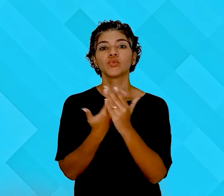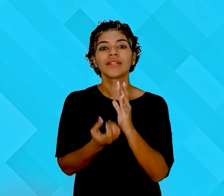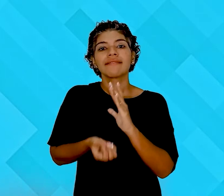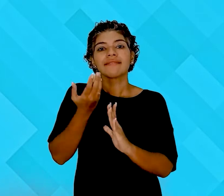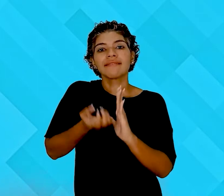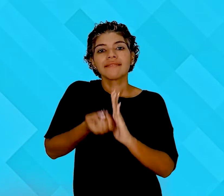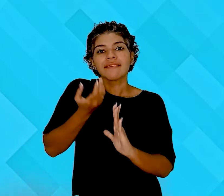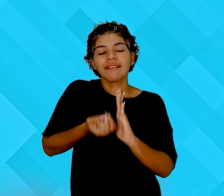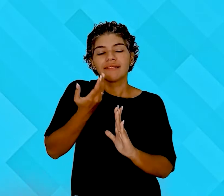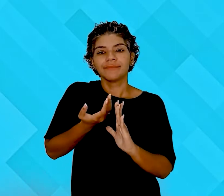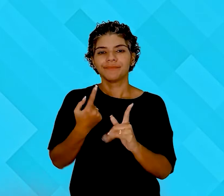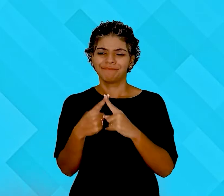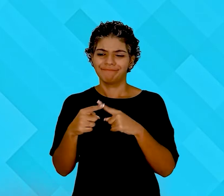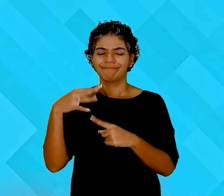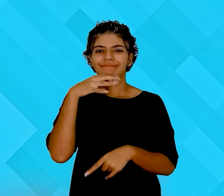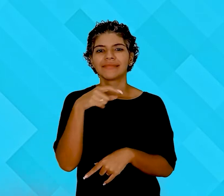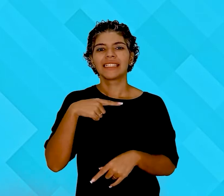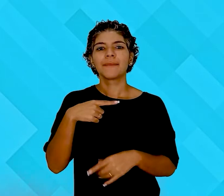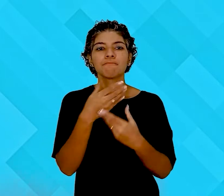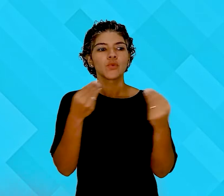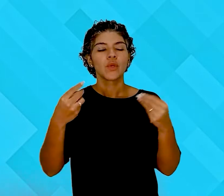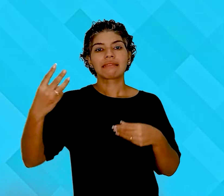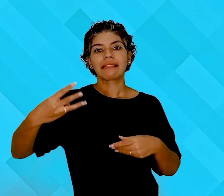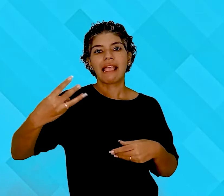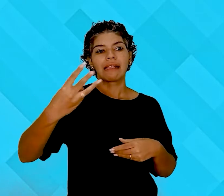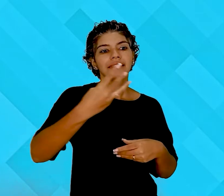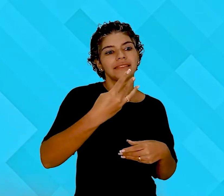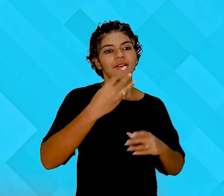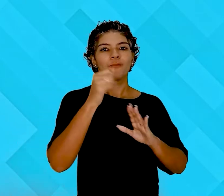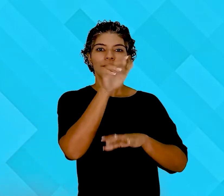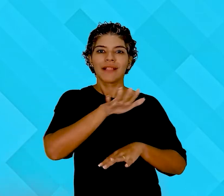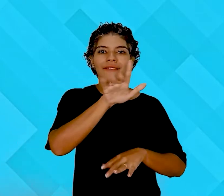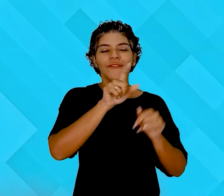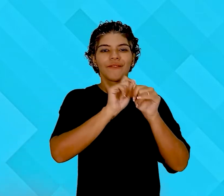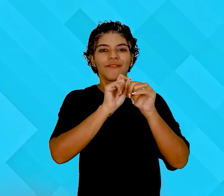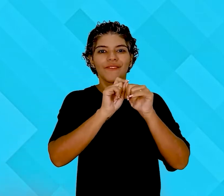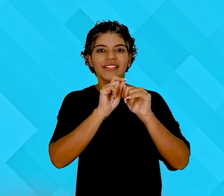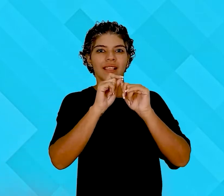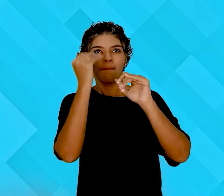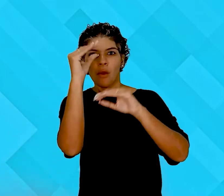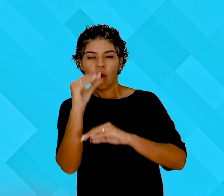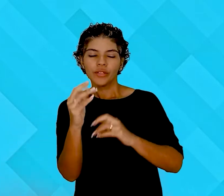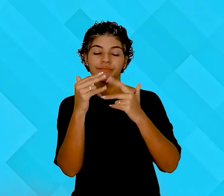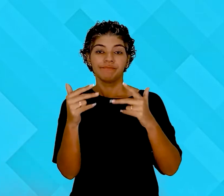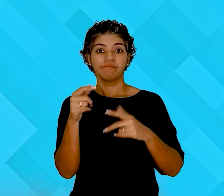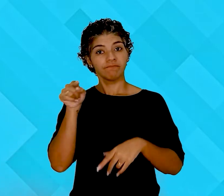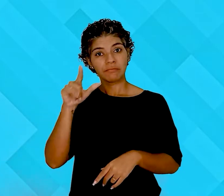Então, eles criaram o próprio ambiente, e ali você consegue fazer as postagens, programar postagem, ver os analytics.